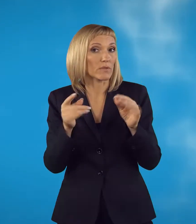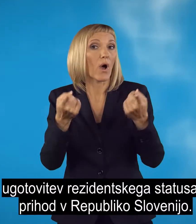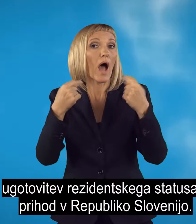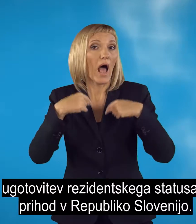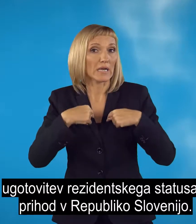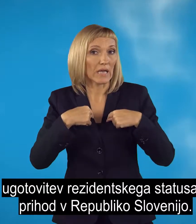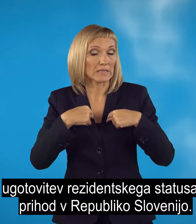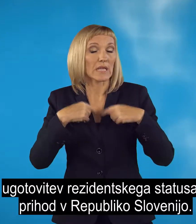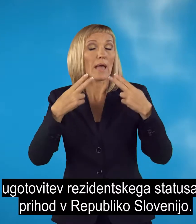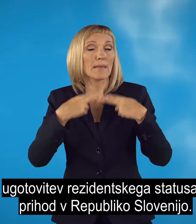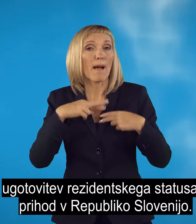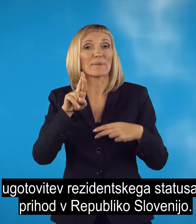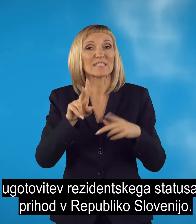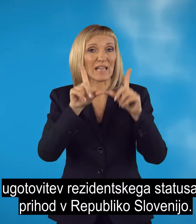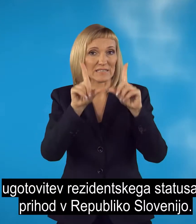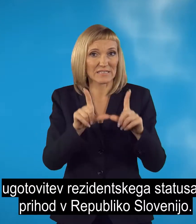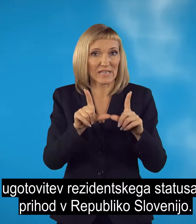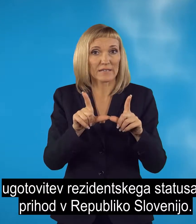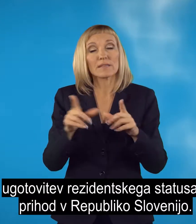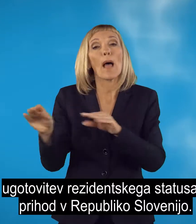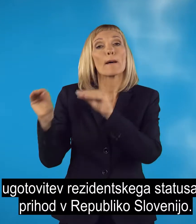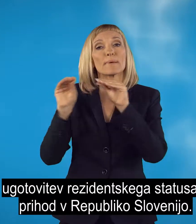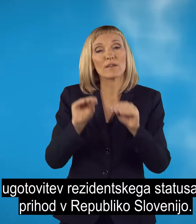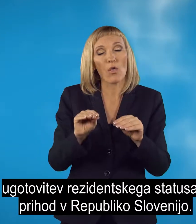ugotovitev rezidentskega statusa prihod v Republiko Slovenijo.